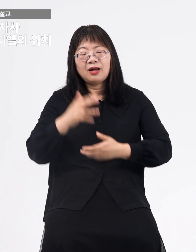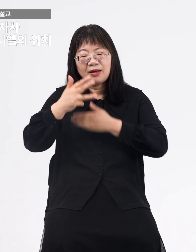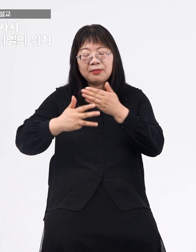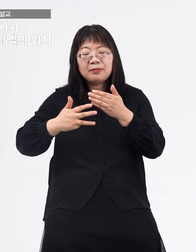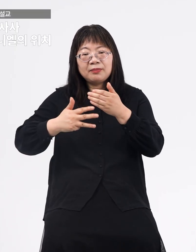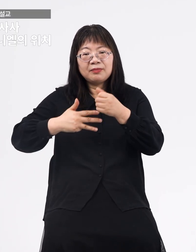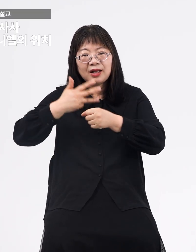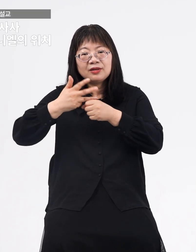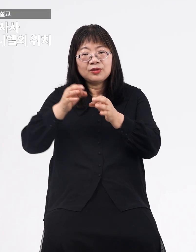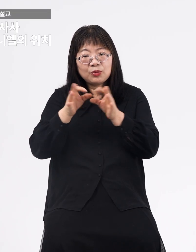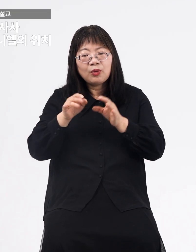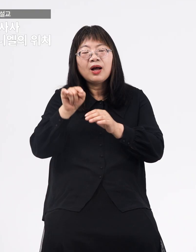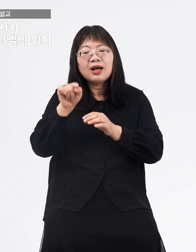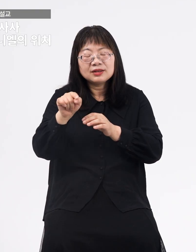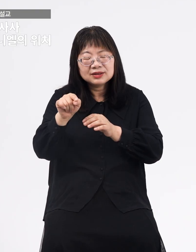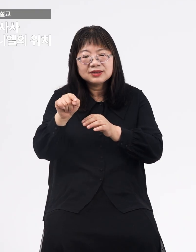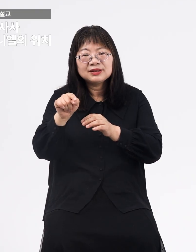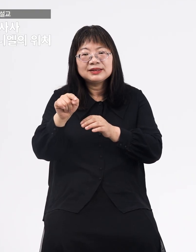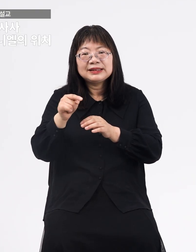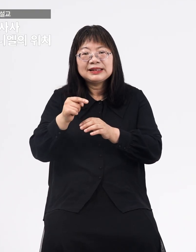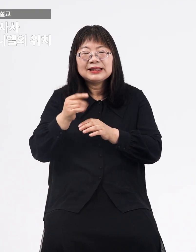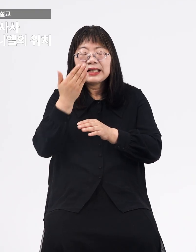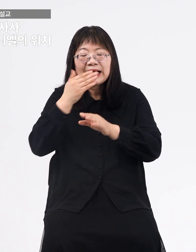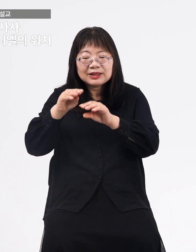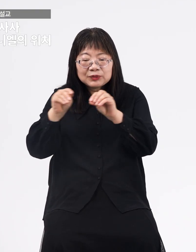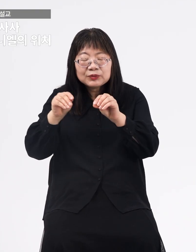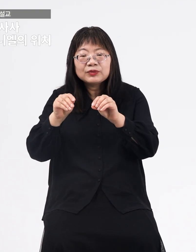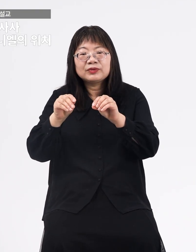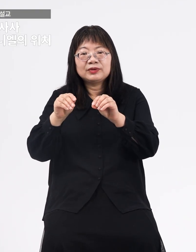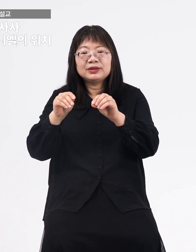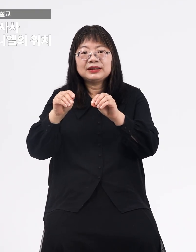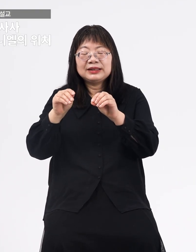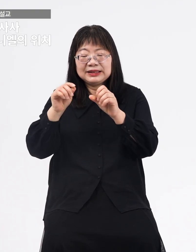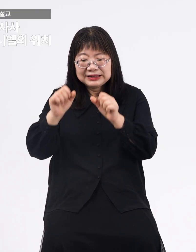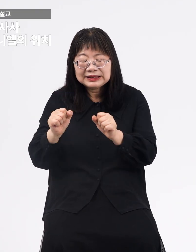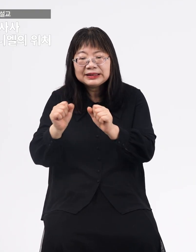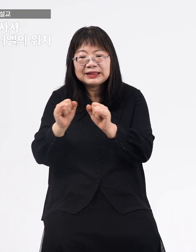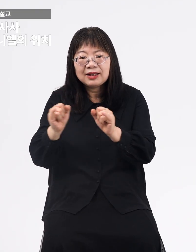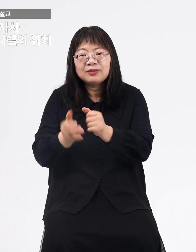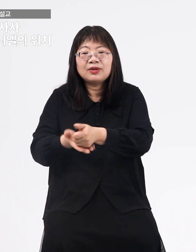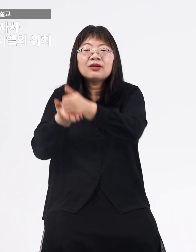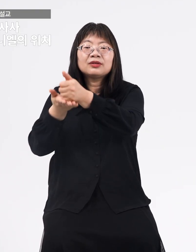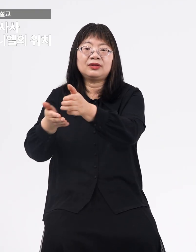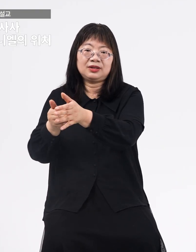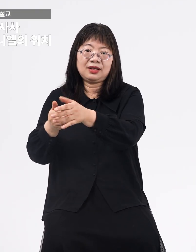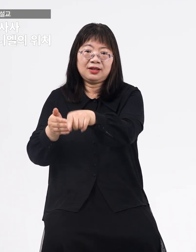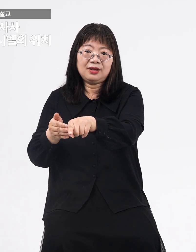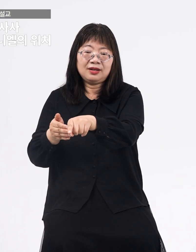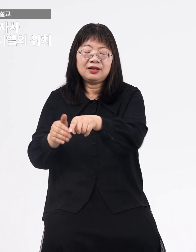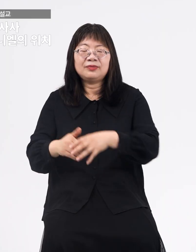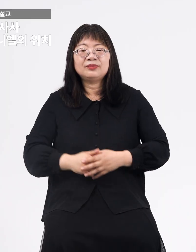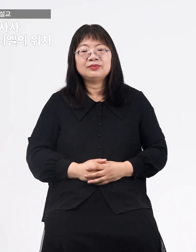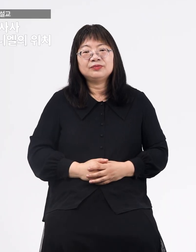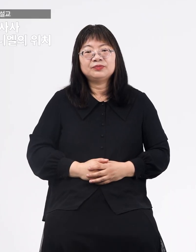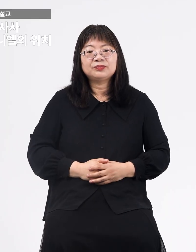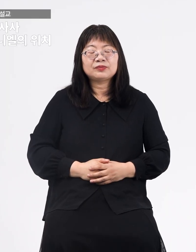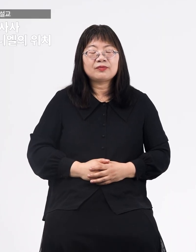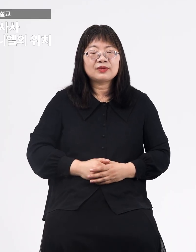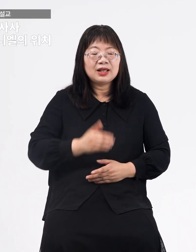동안 그들을 섬겼다. 그들이 남겨두었던 죄악의 뿌리가 어디까지